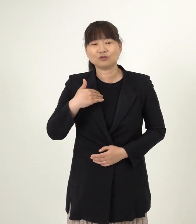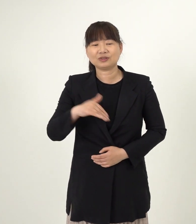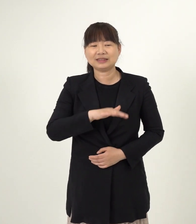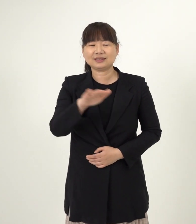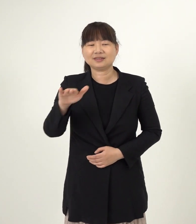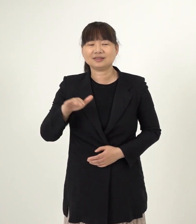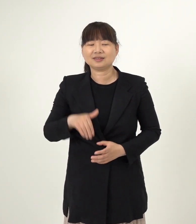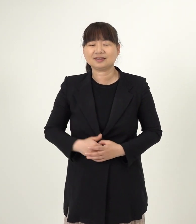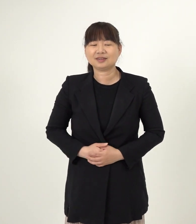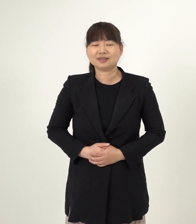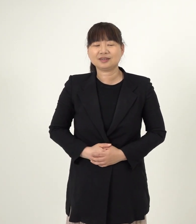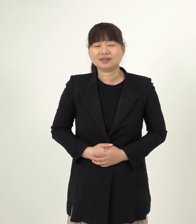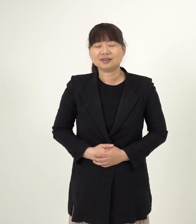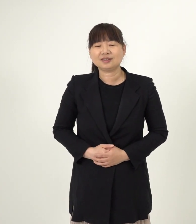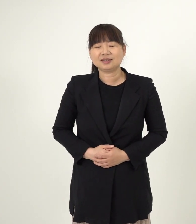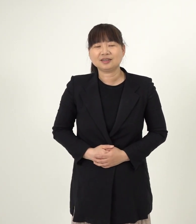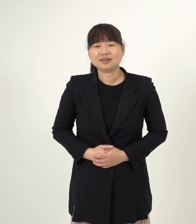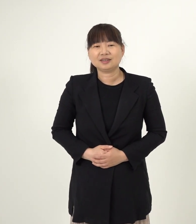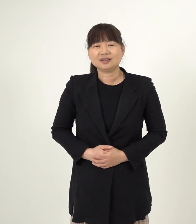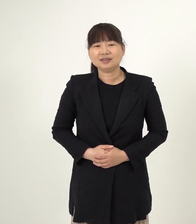우리는